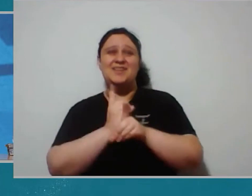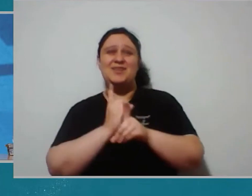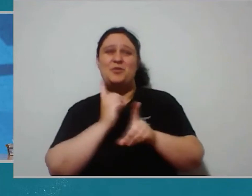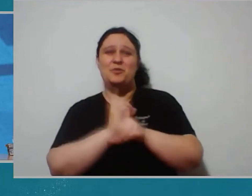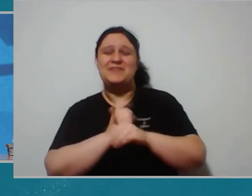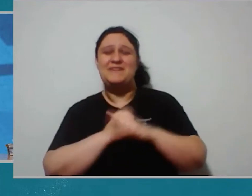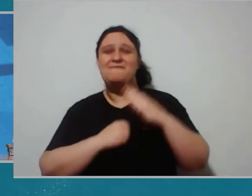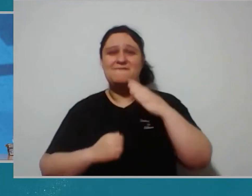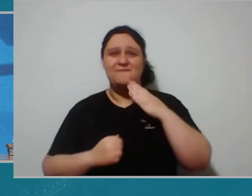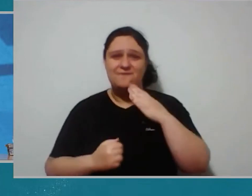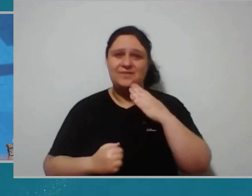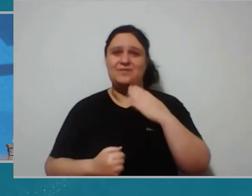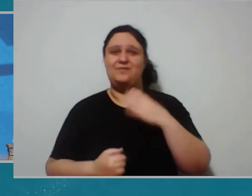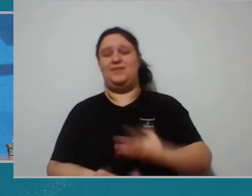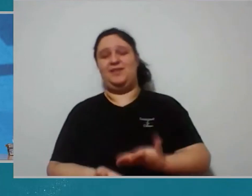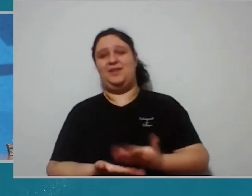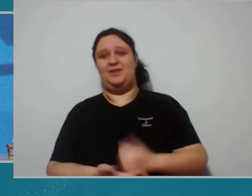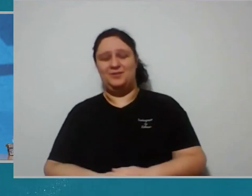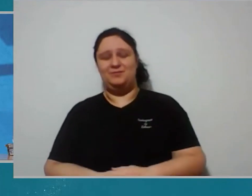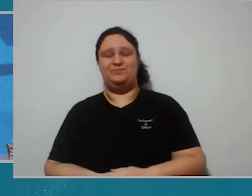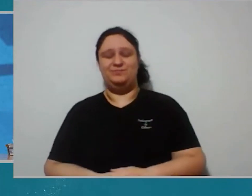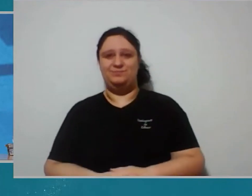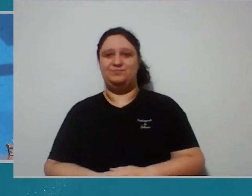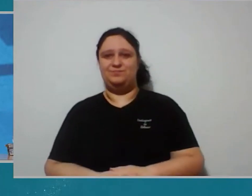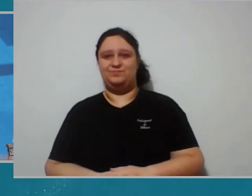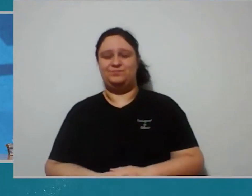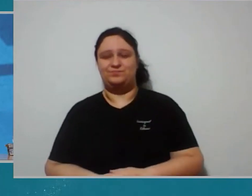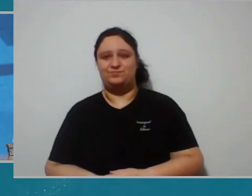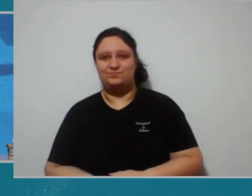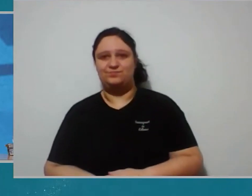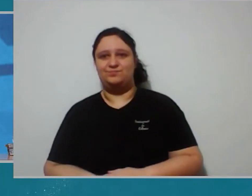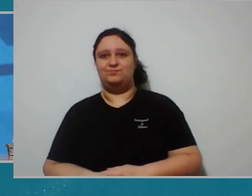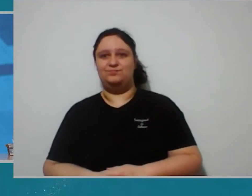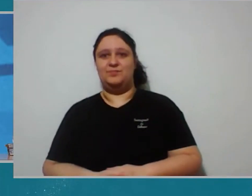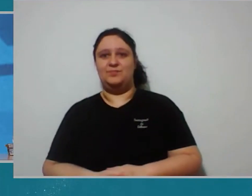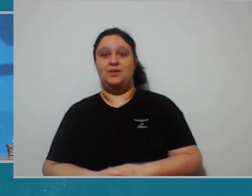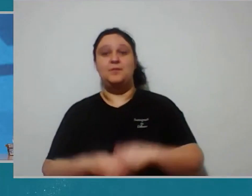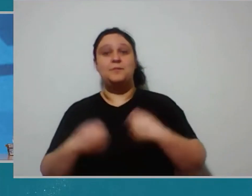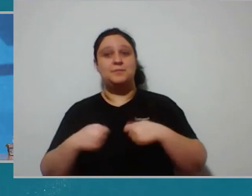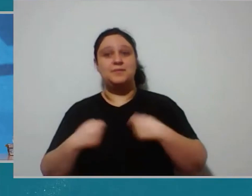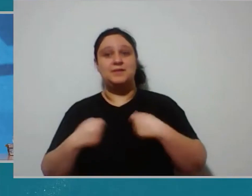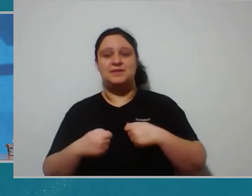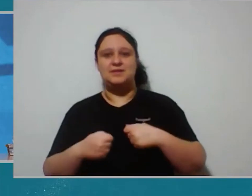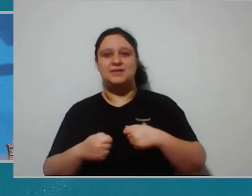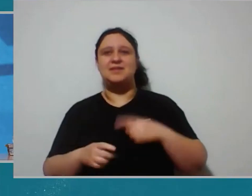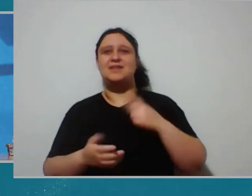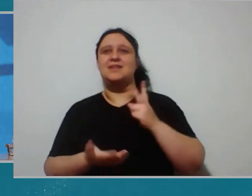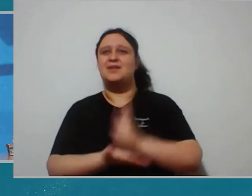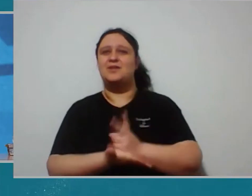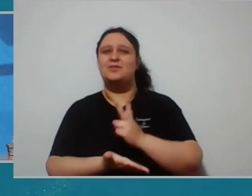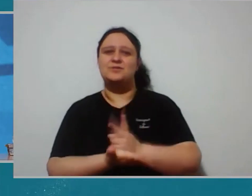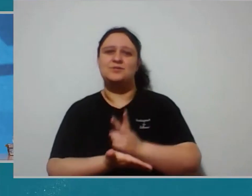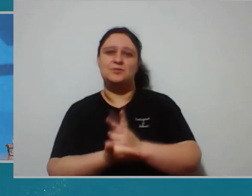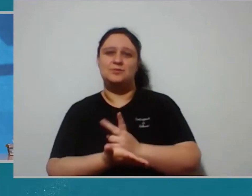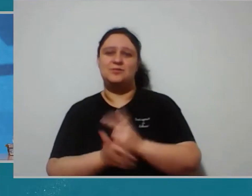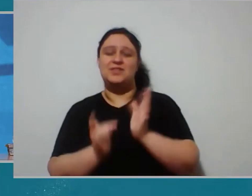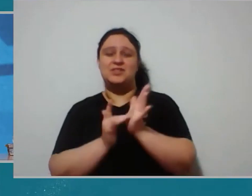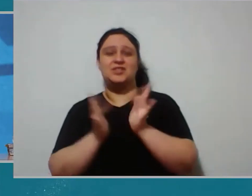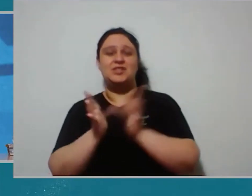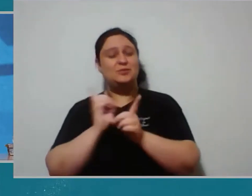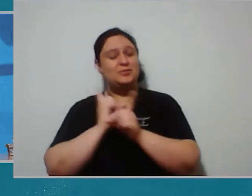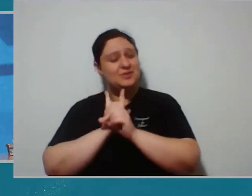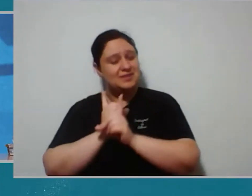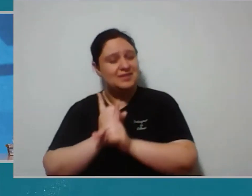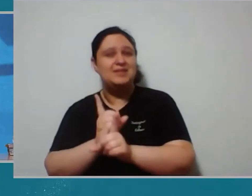Essa é uma advertência para todos nós. Vamos seguir positivos, né? Praticando o